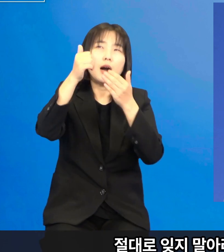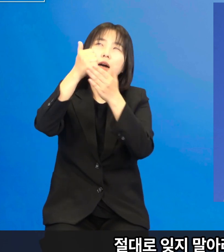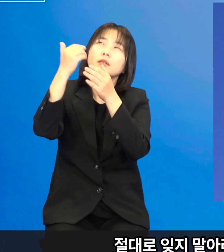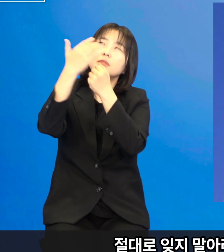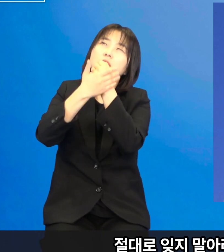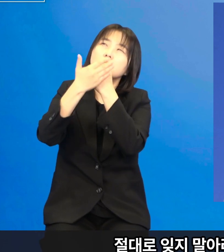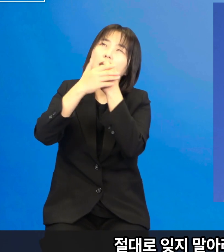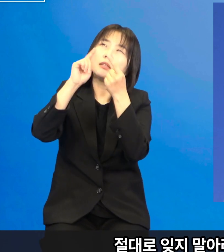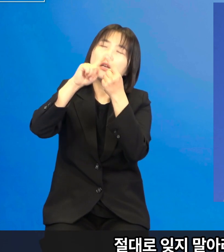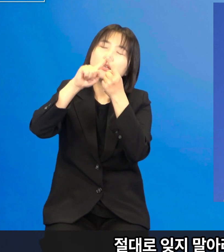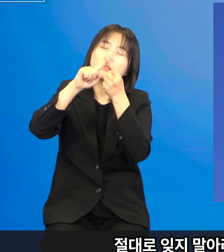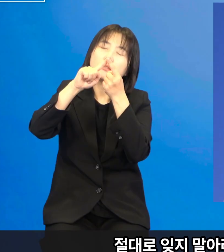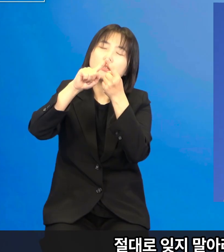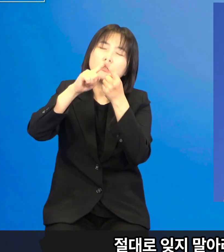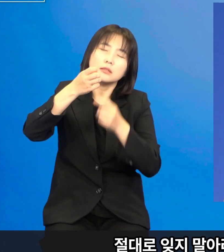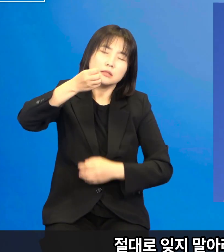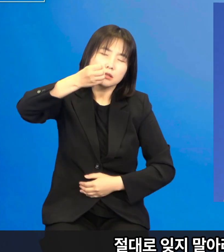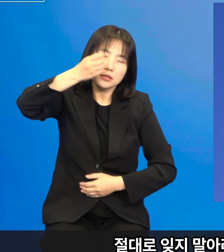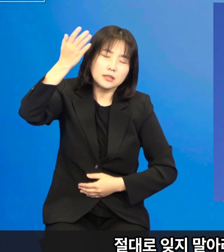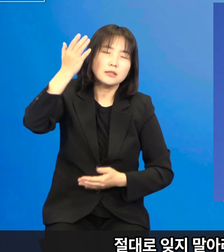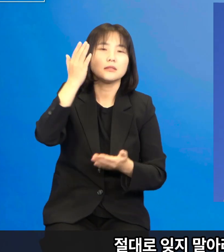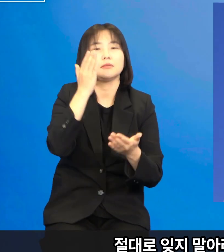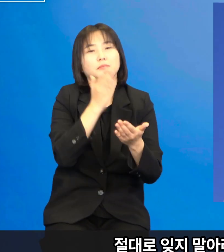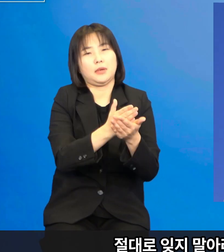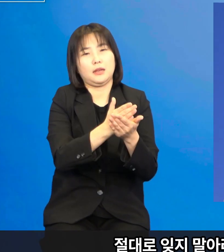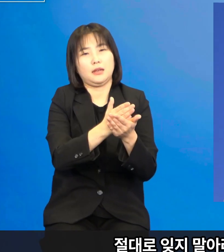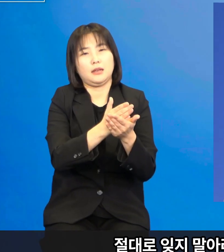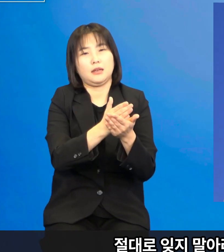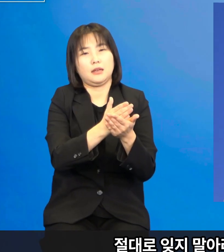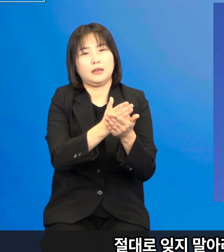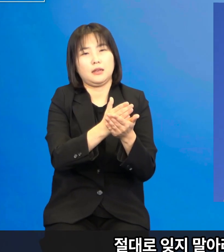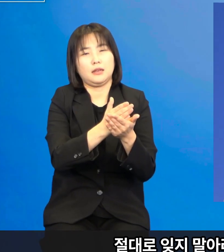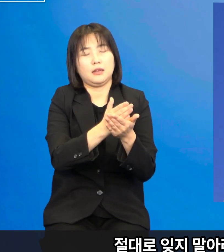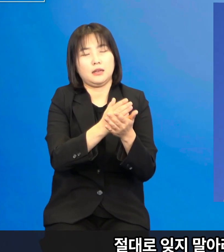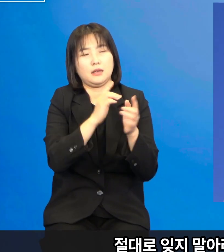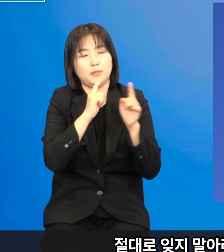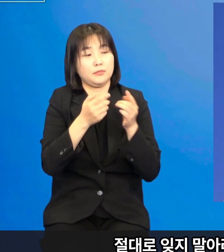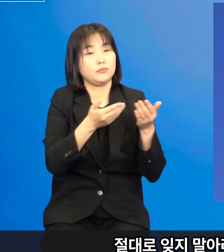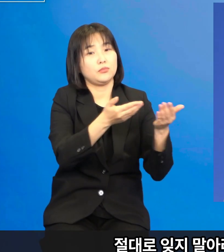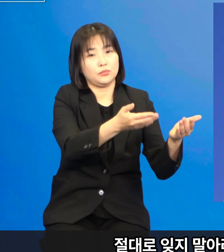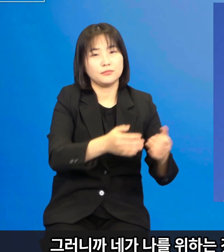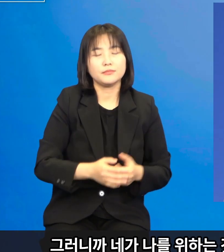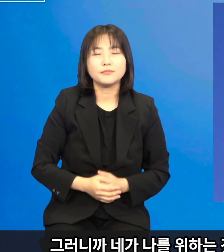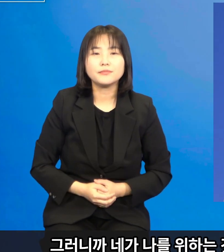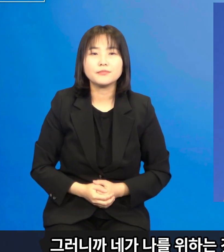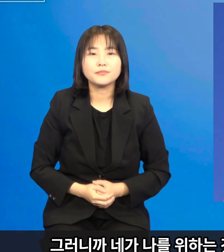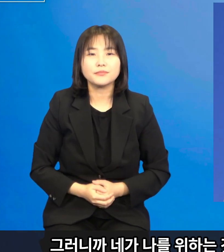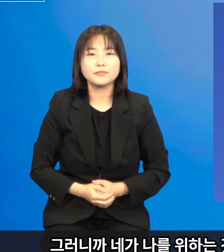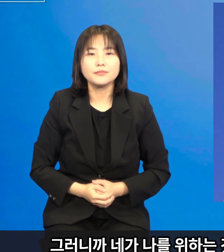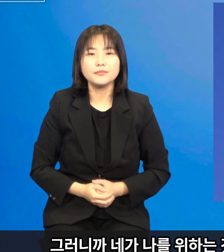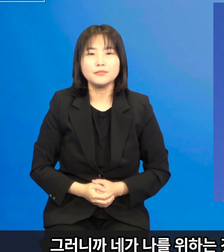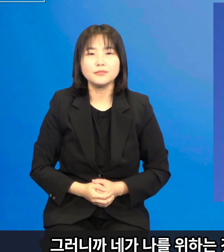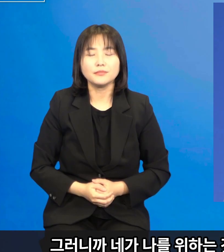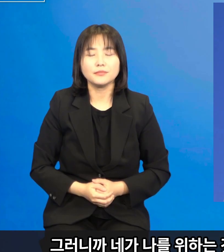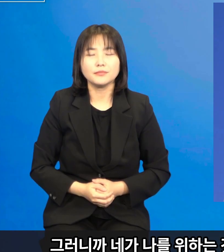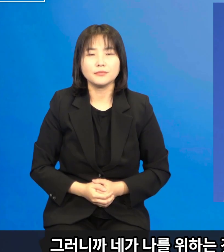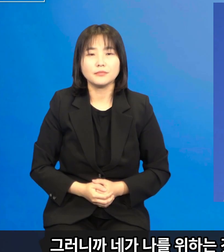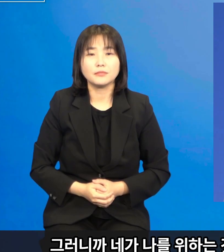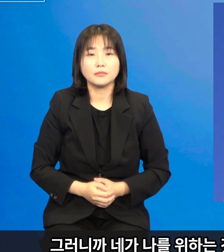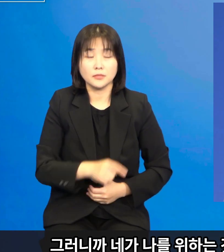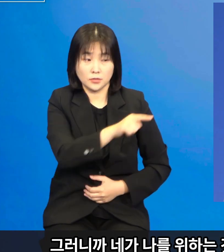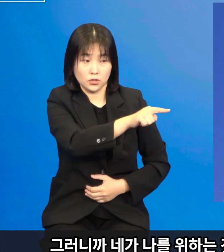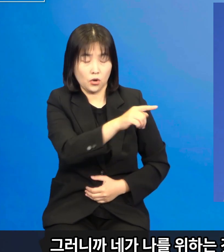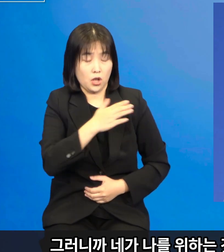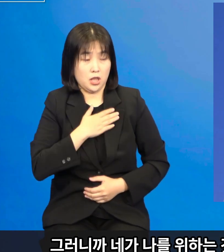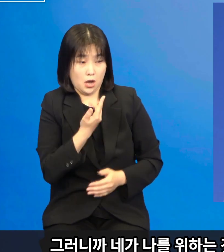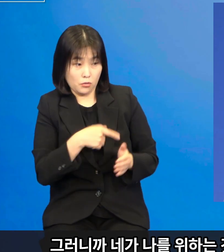것을 절대로 잊지 말아라 말씀하시는 거죠. 그러니까 너가 나를 위하는